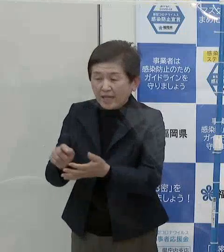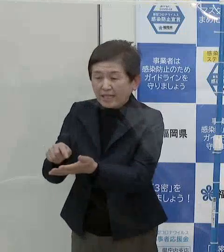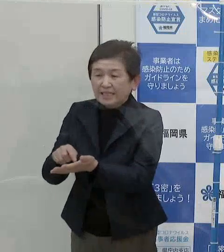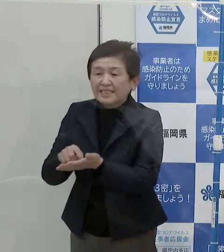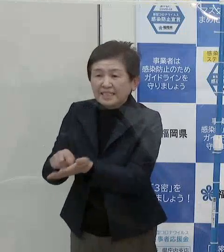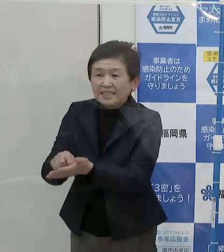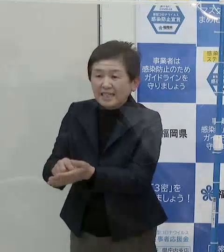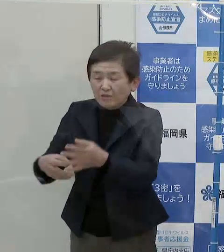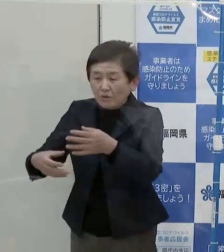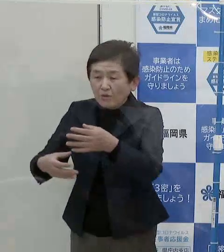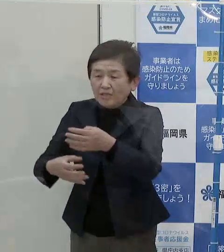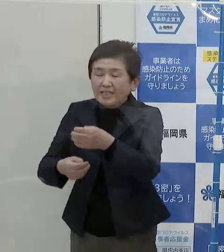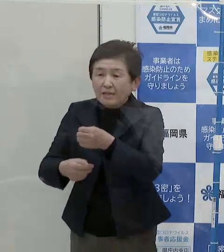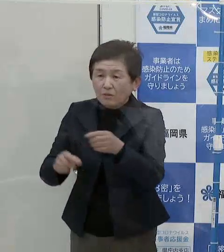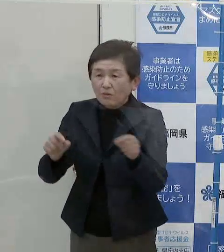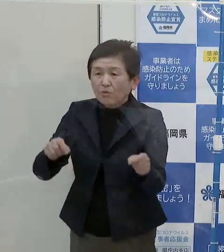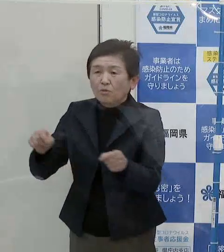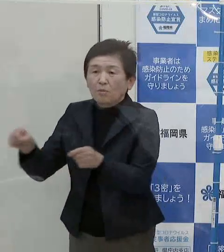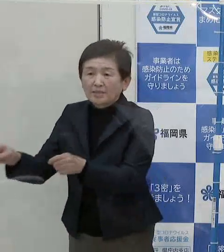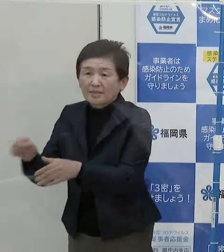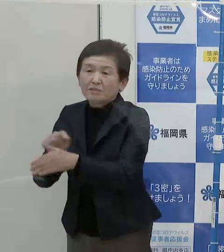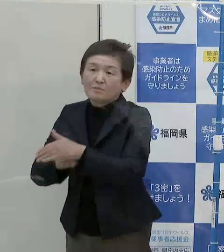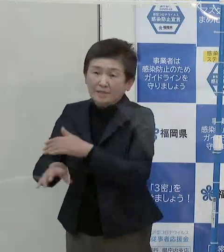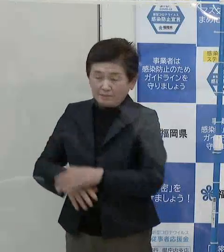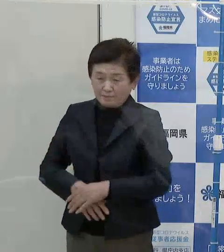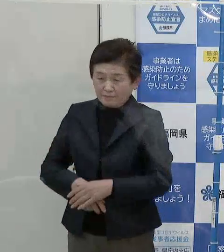延ばしたということでございます。